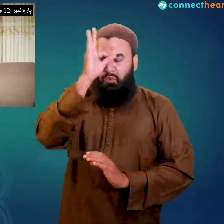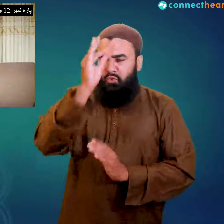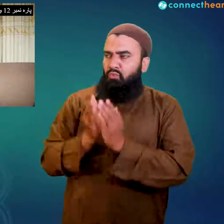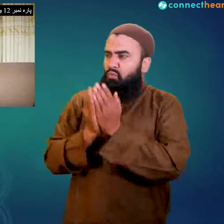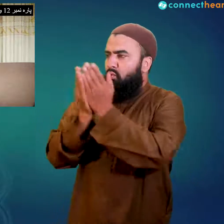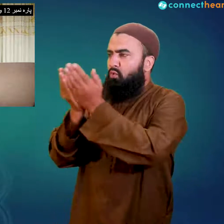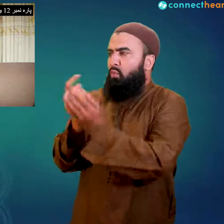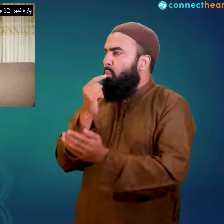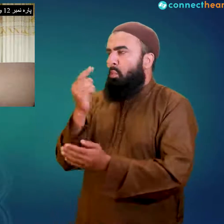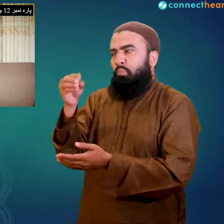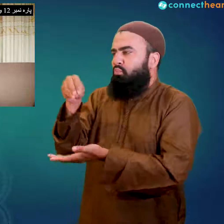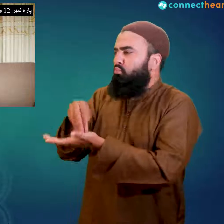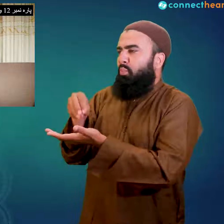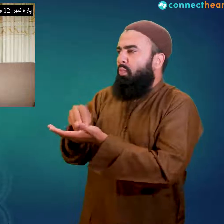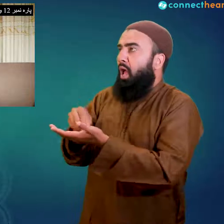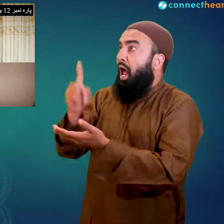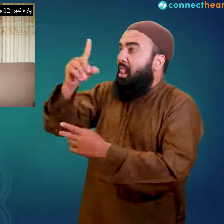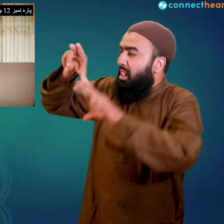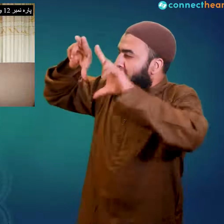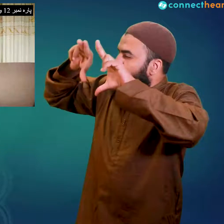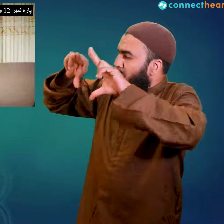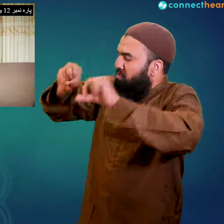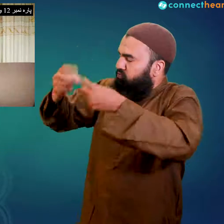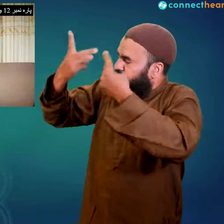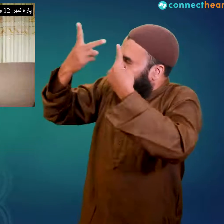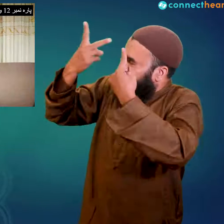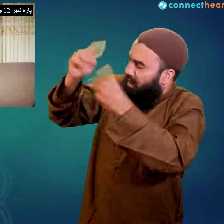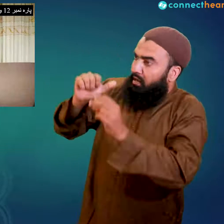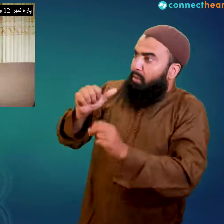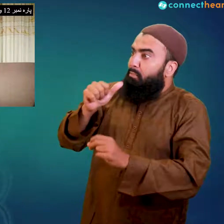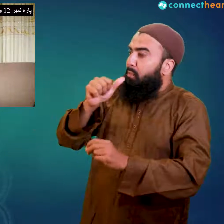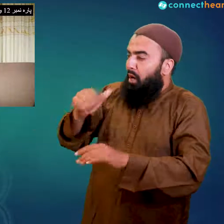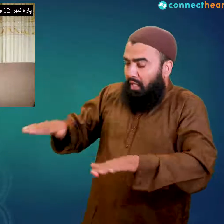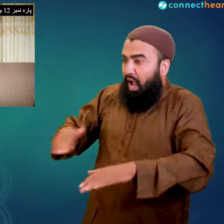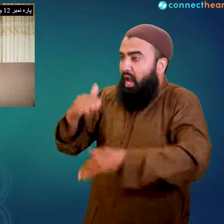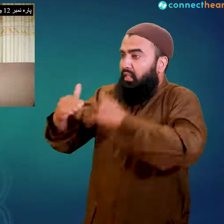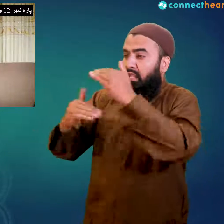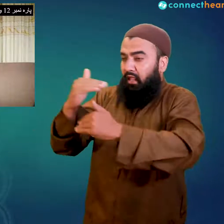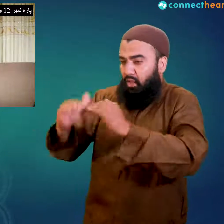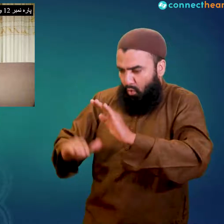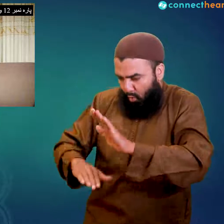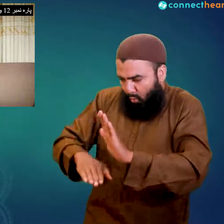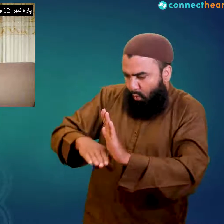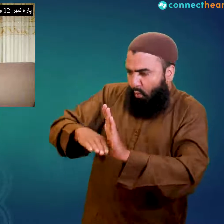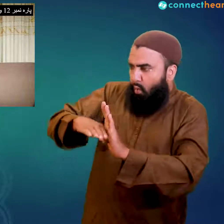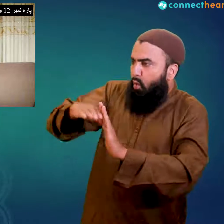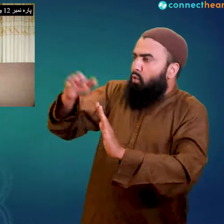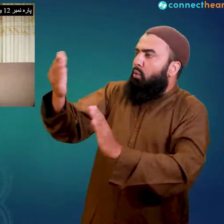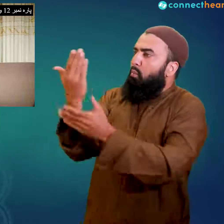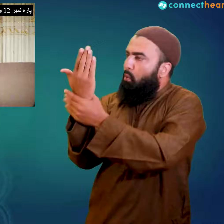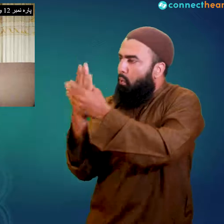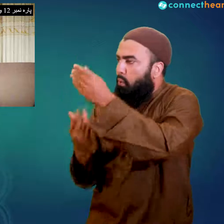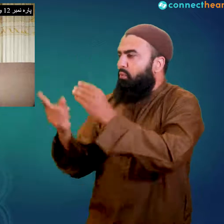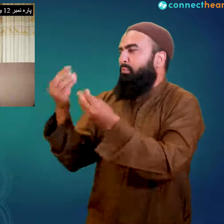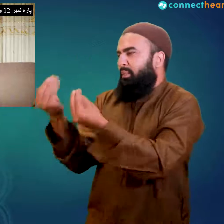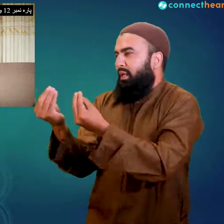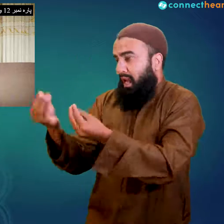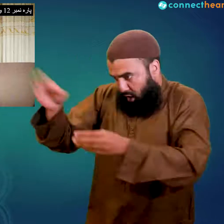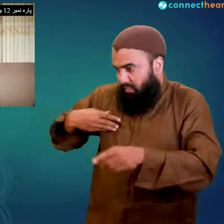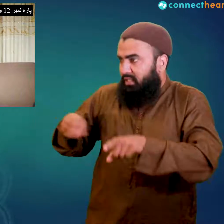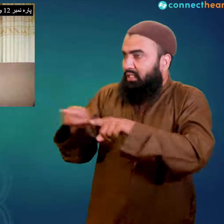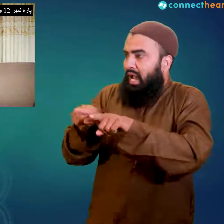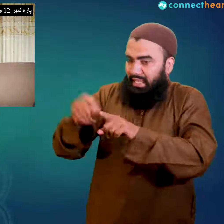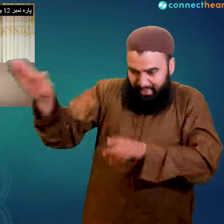نہیں، اور یہی ہوا کہ ایک موج آئی اور نوح علیہ السلام کا وہ بیٹا ان کے